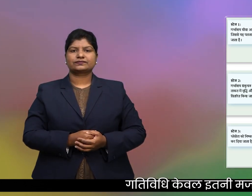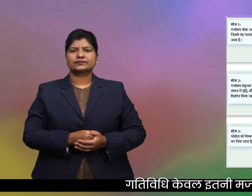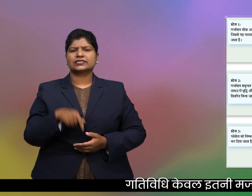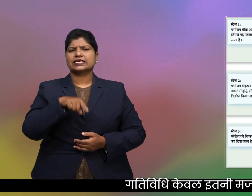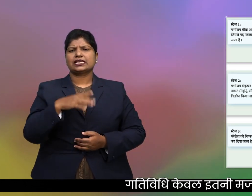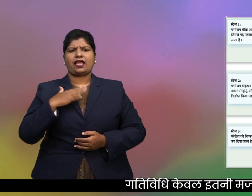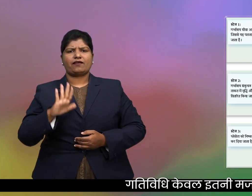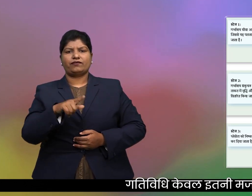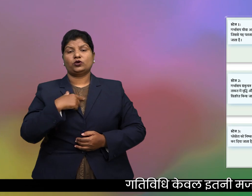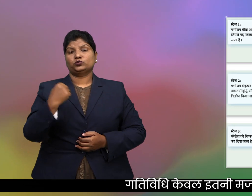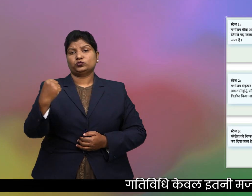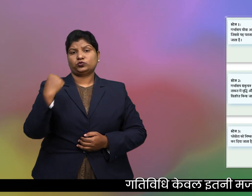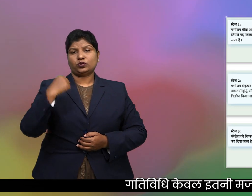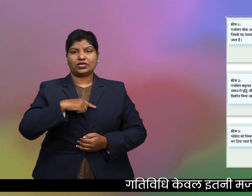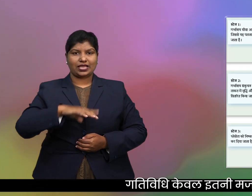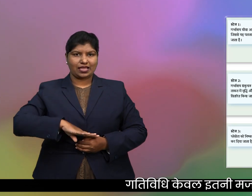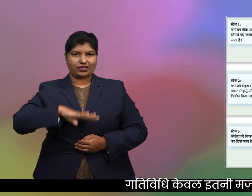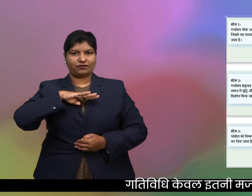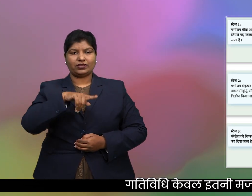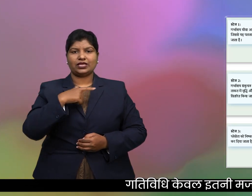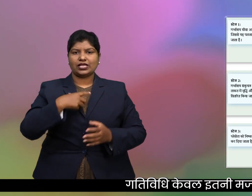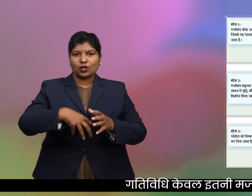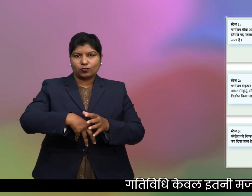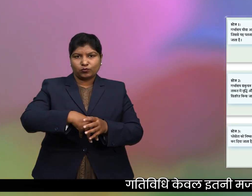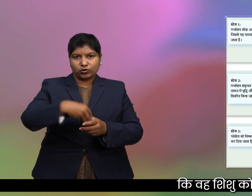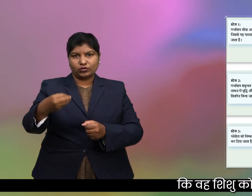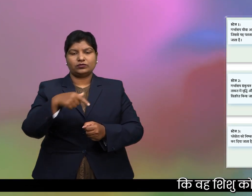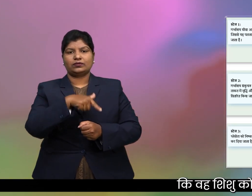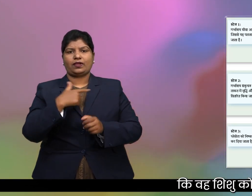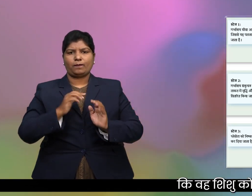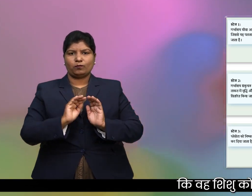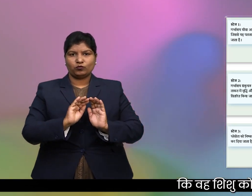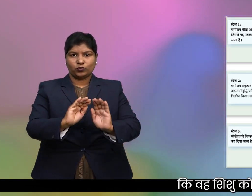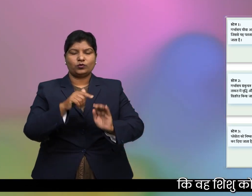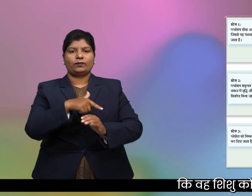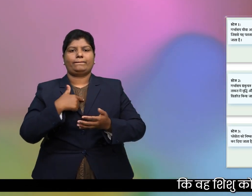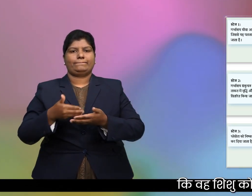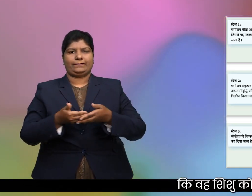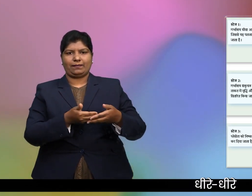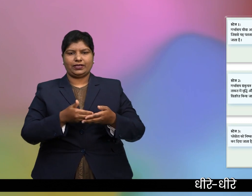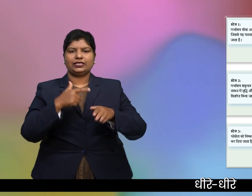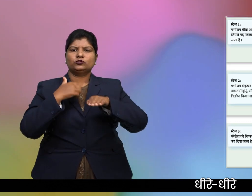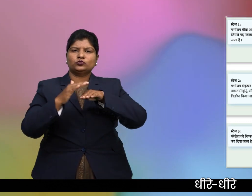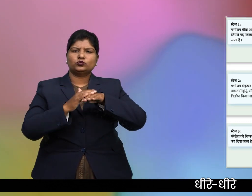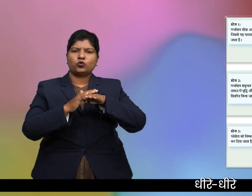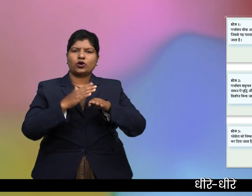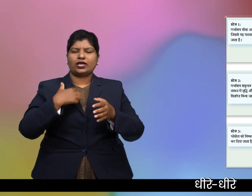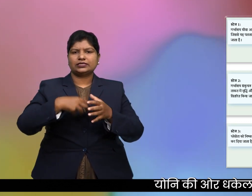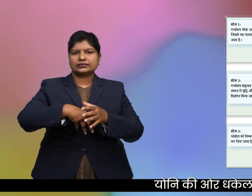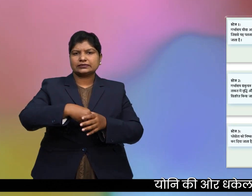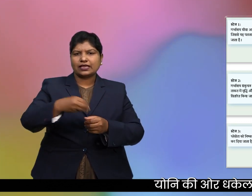गतिविधि केवल इतनी मजबूत होती है कि वह शिशु को